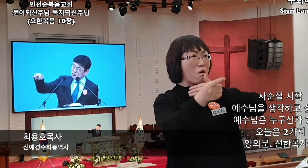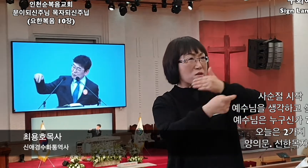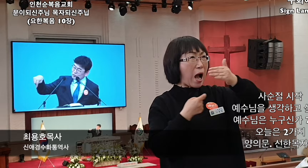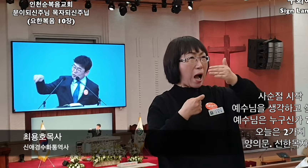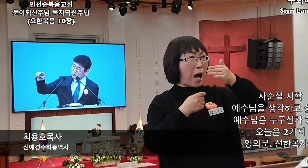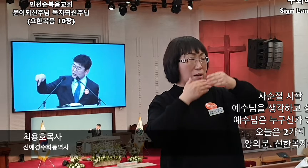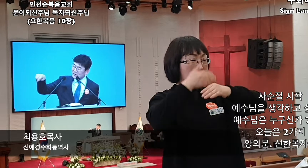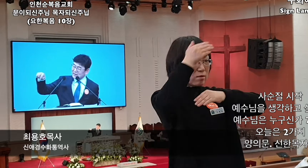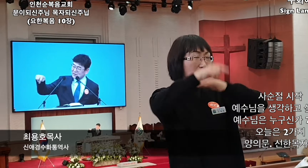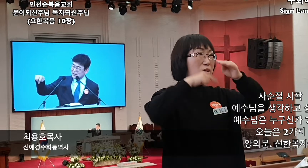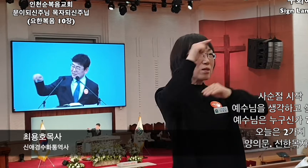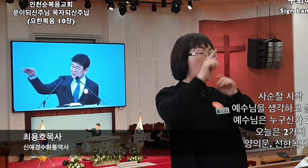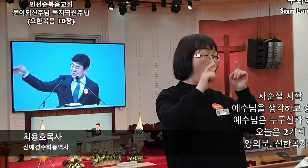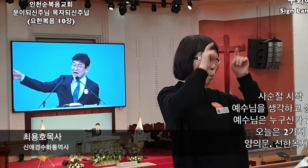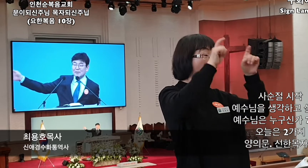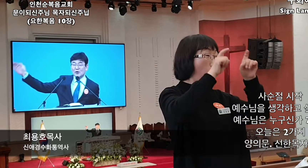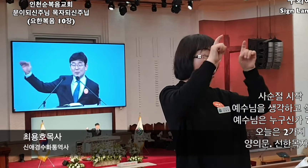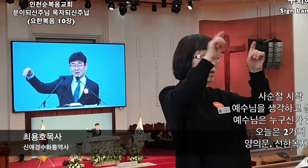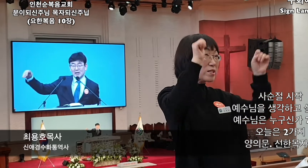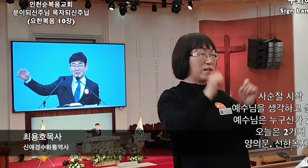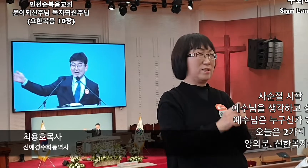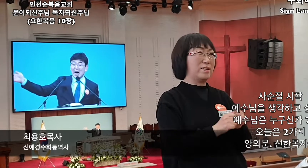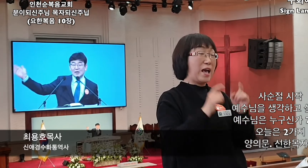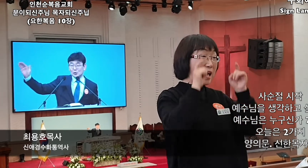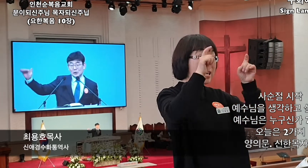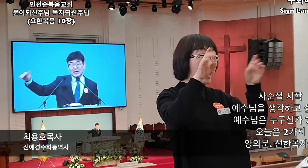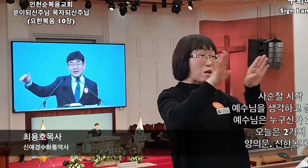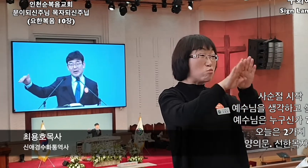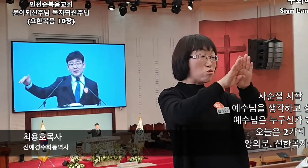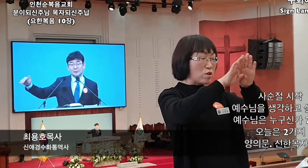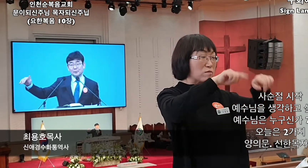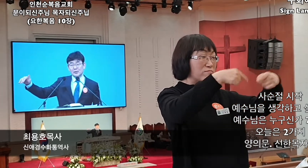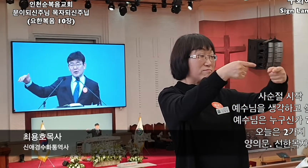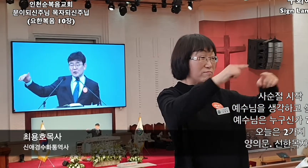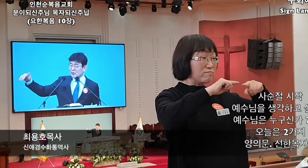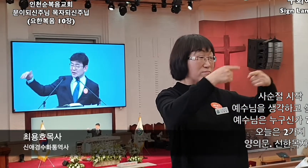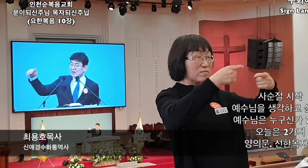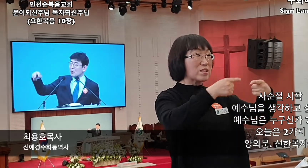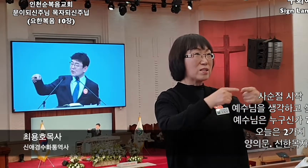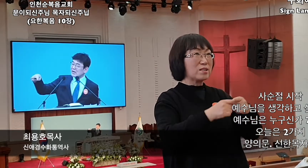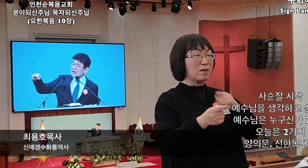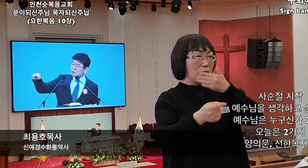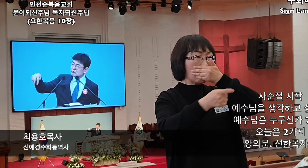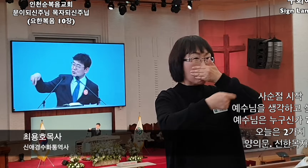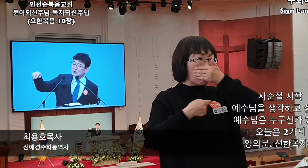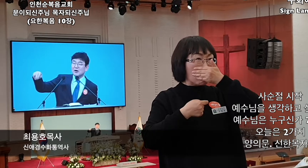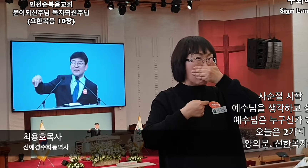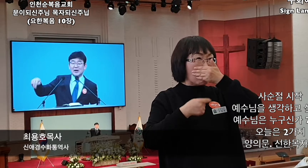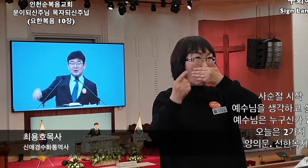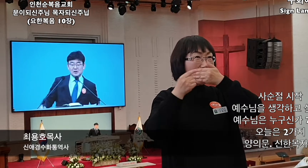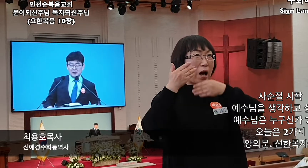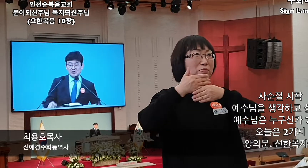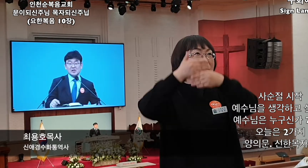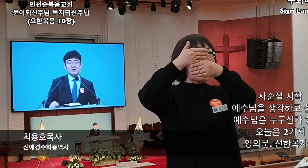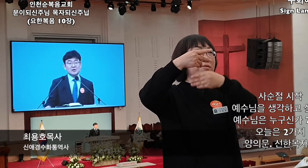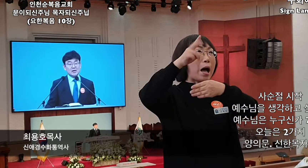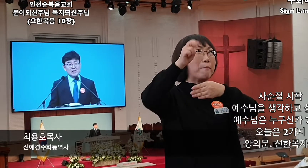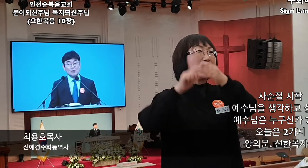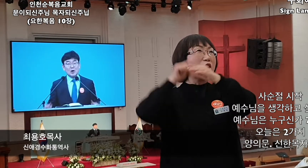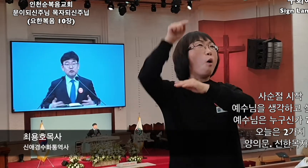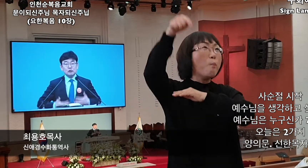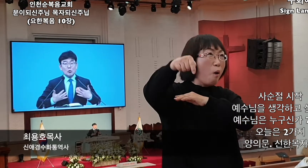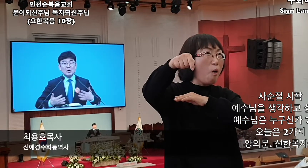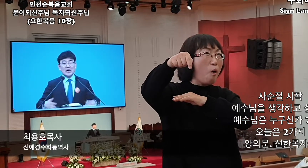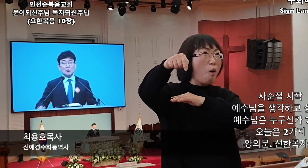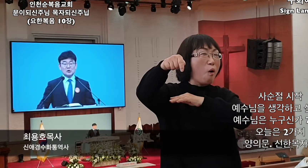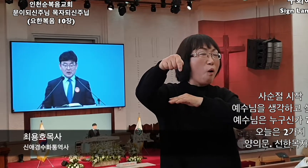양의 문으로 들어다니지만 담을 넘는 사람들, 강도 이야기를 해요. 처음에는 그냥 목자가 문으로 들어간다 그러시더니 7절 되니까